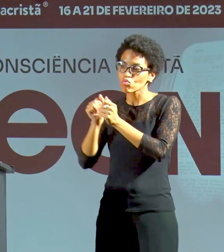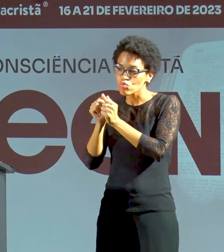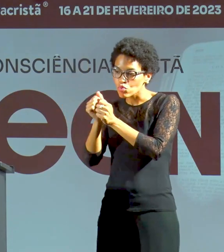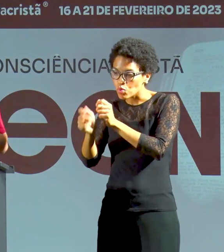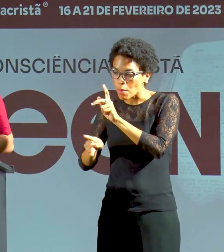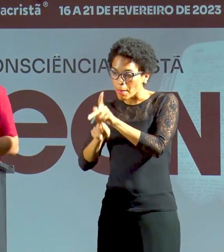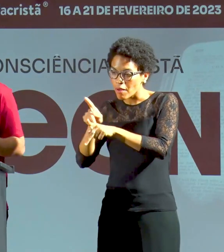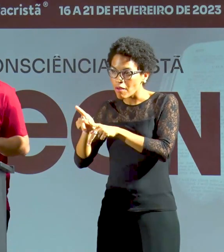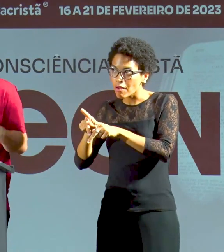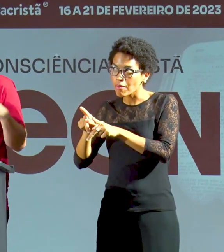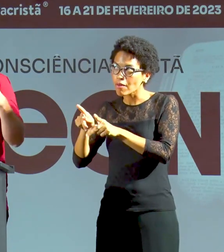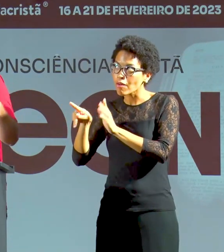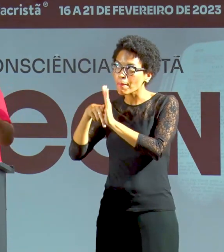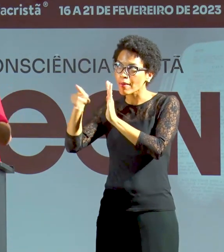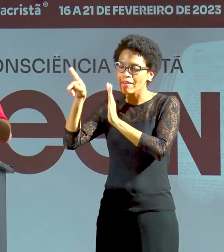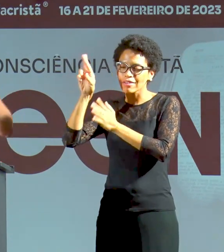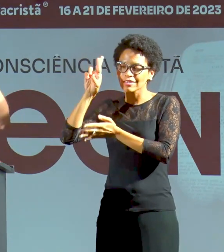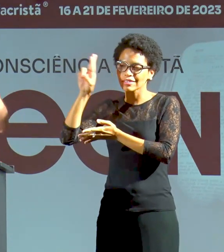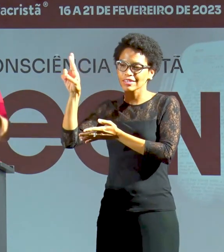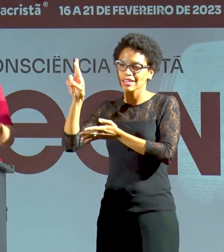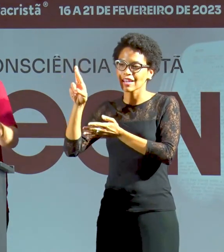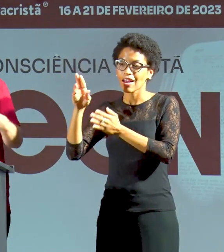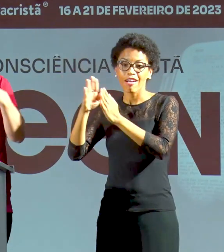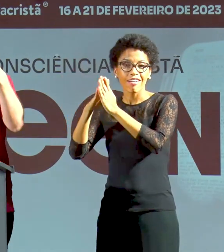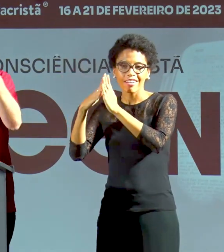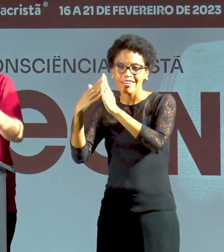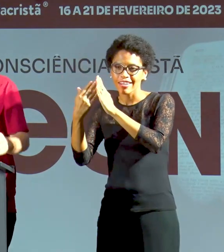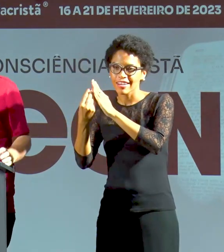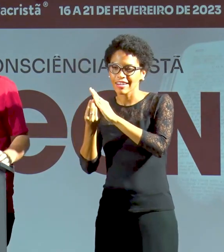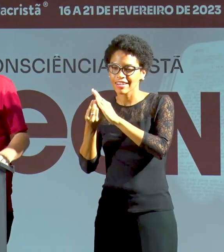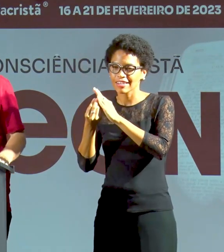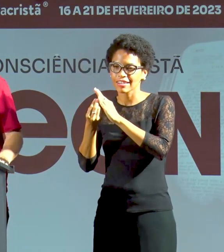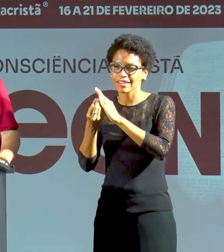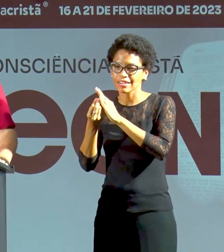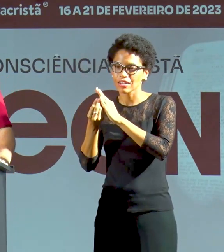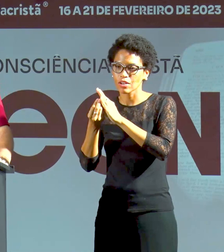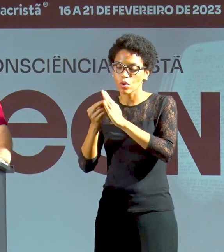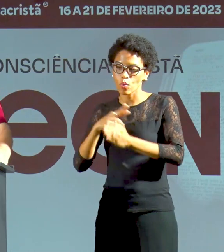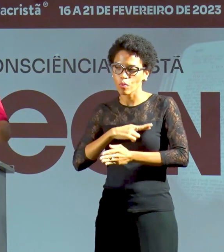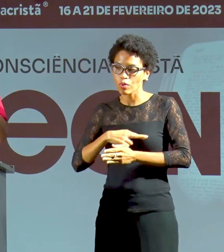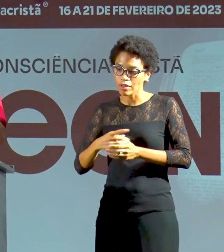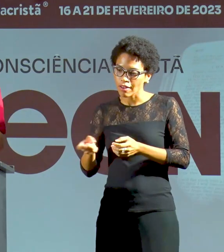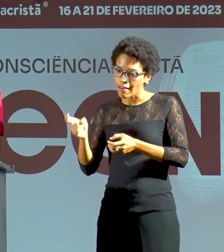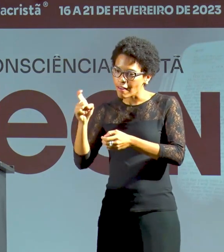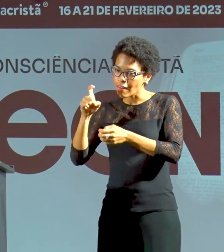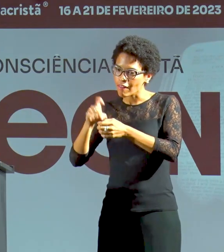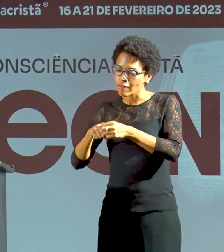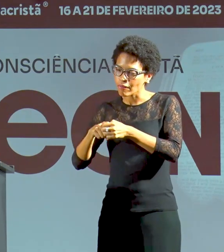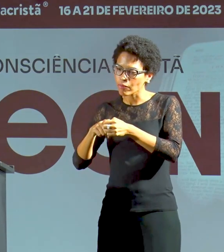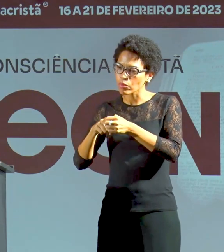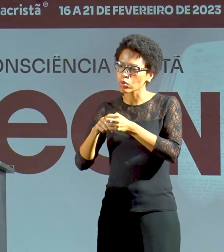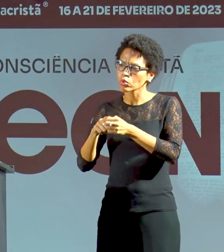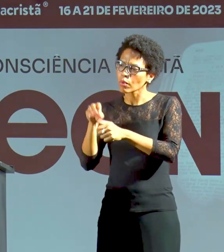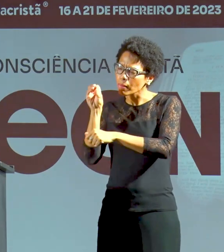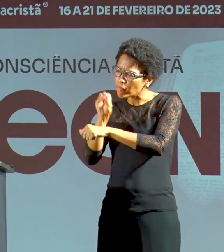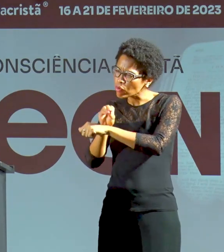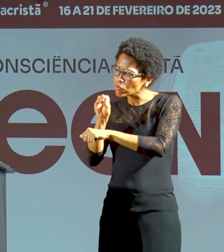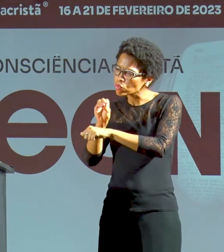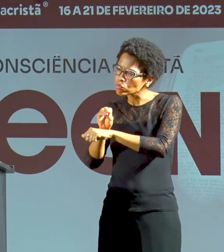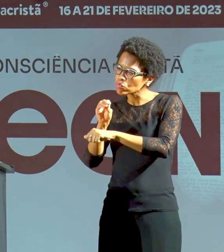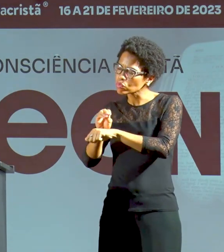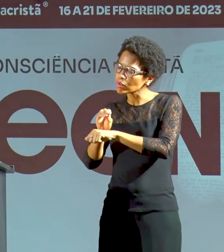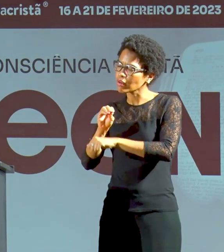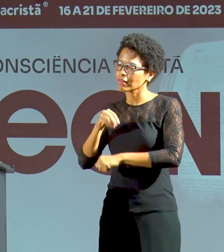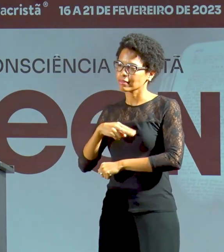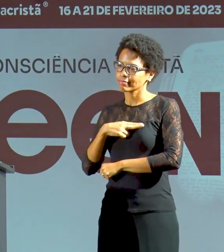a igreja voltou para trabalhar para cuidar da sua sogra enquanto tudo isso acontecia ou seja